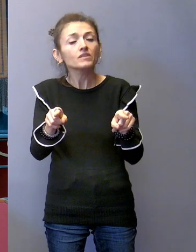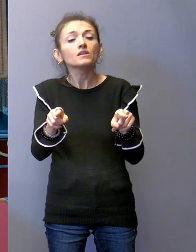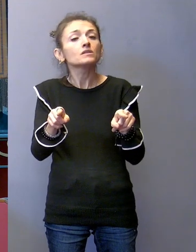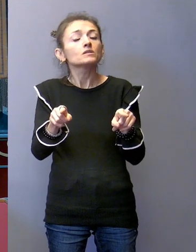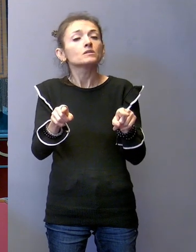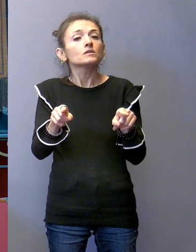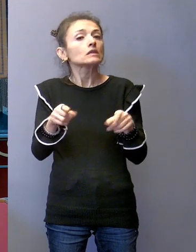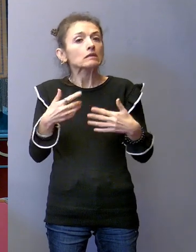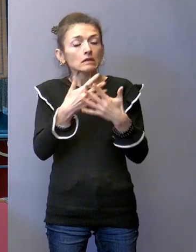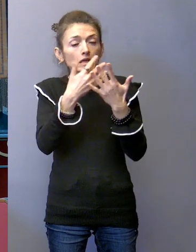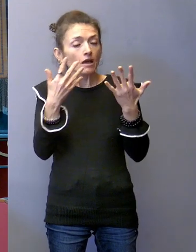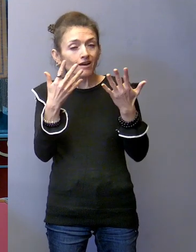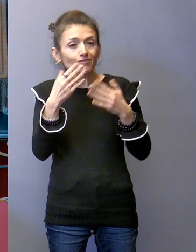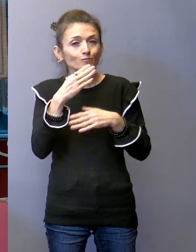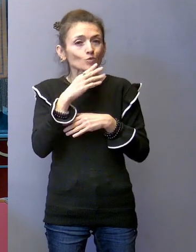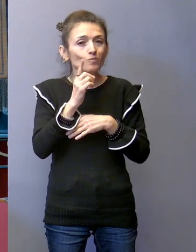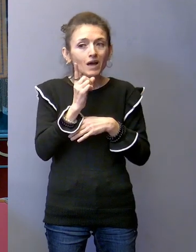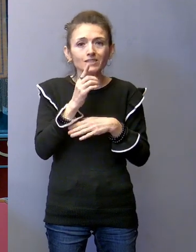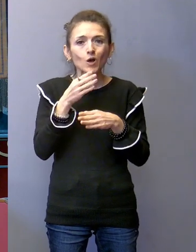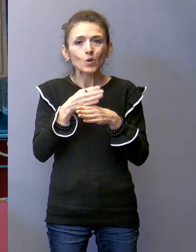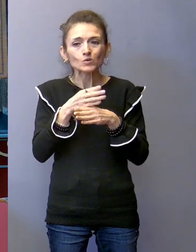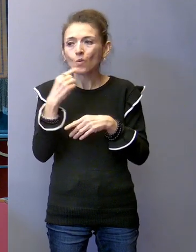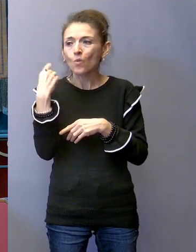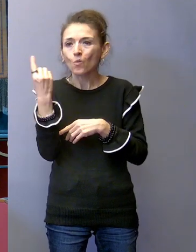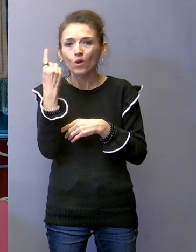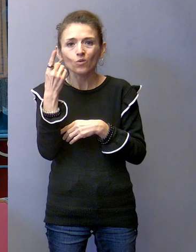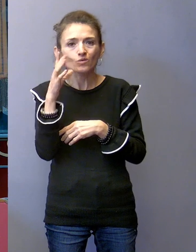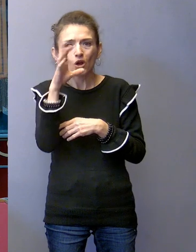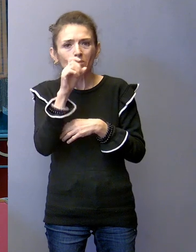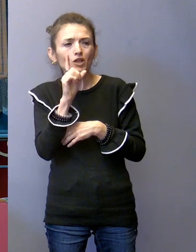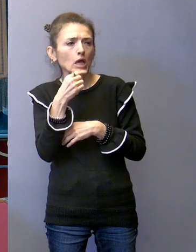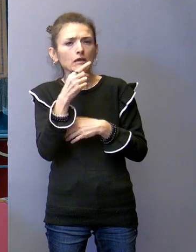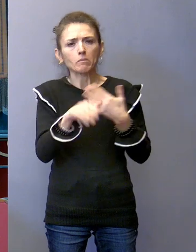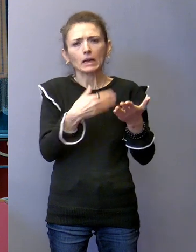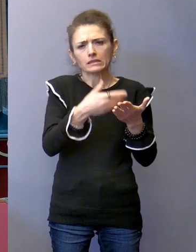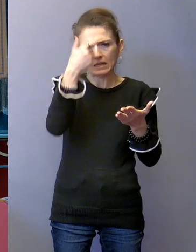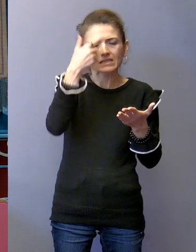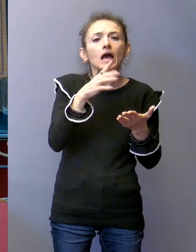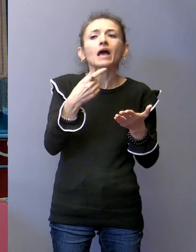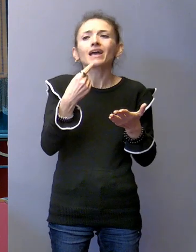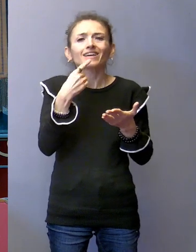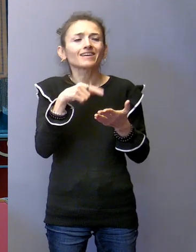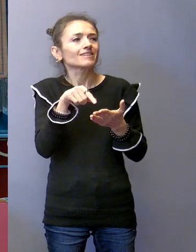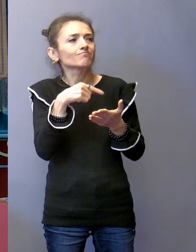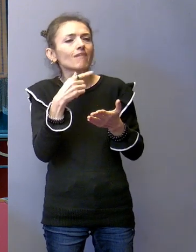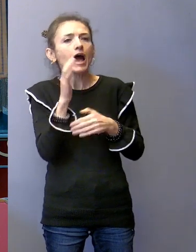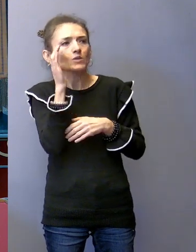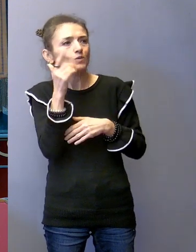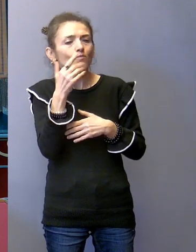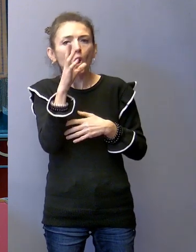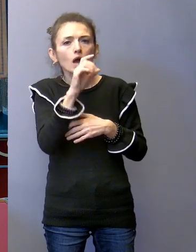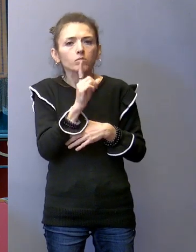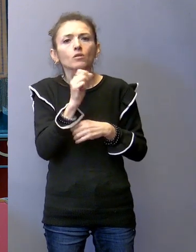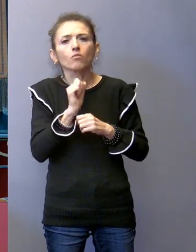sufficientemente Chiari per qualche consigliere non di quelli che naturalmente l'hanno presentato possono intervenire in discussione